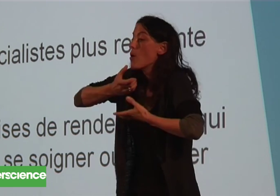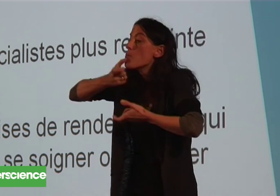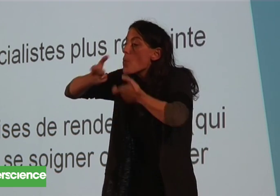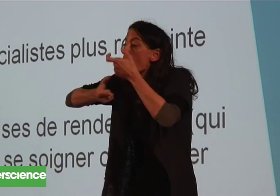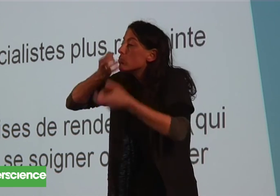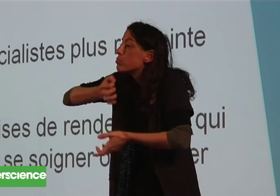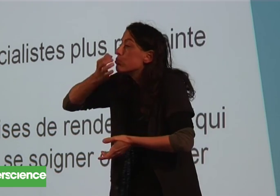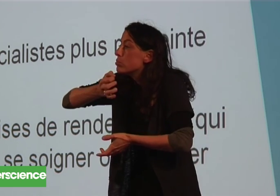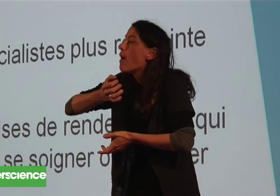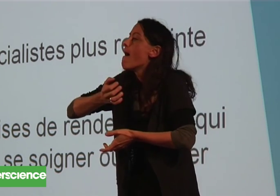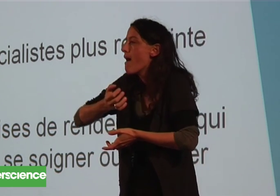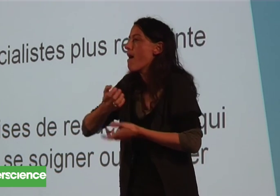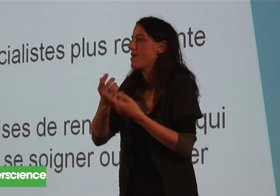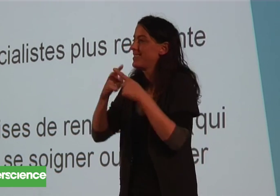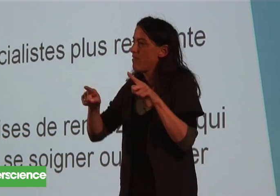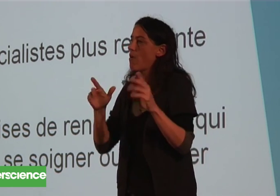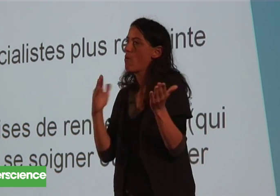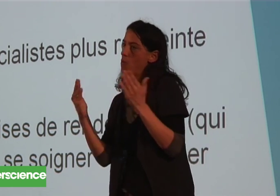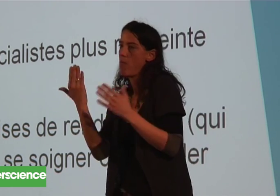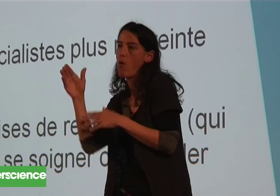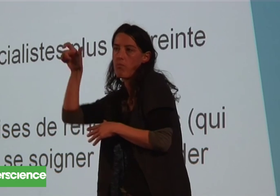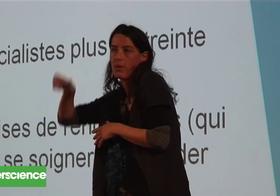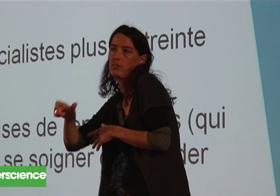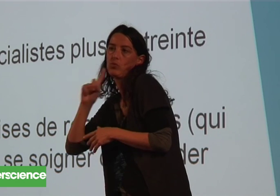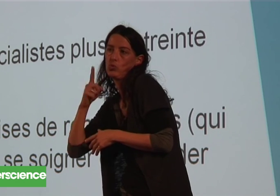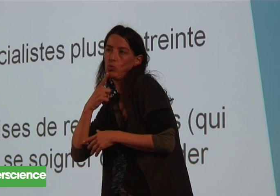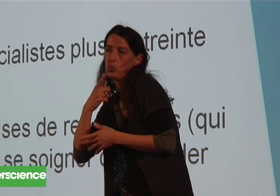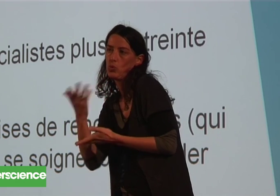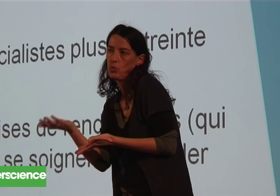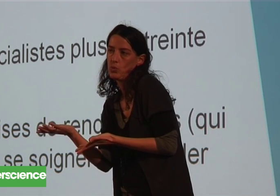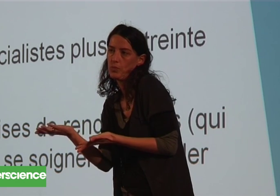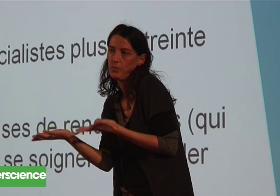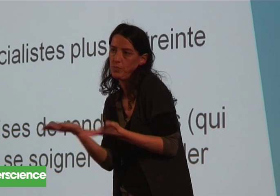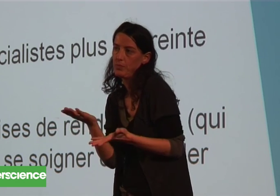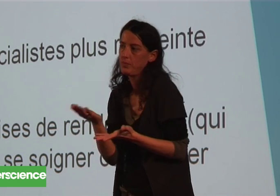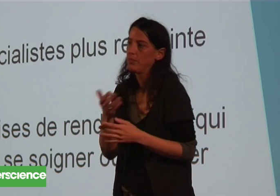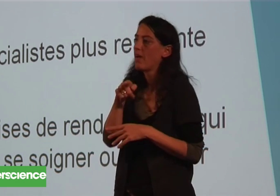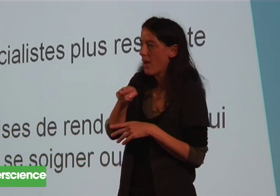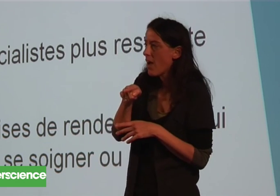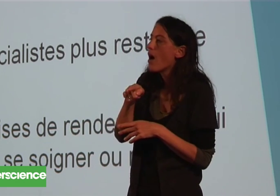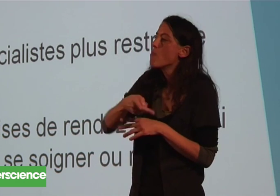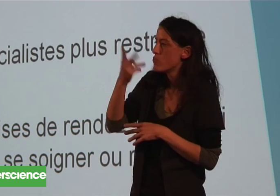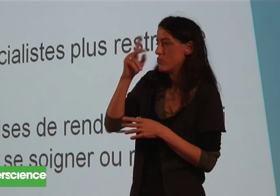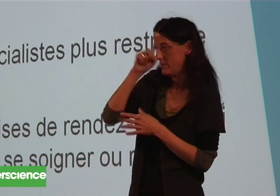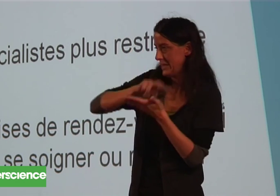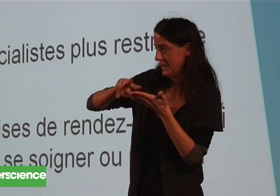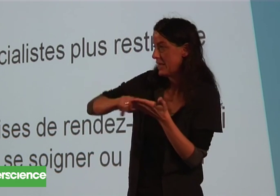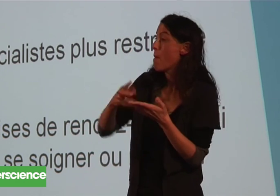c'est un petit peu distingué en fait dans la mesure où ces personnes, par exemple, sont celles qui vont déclarer